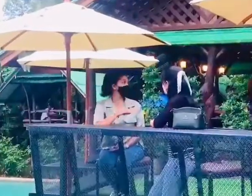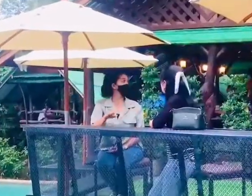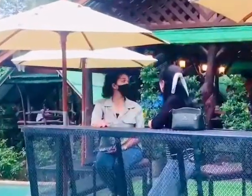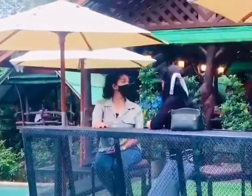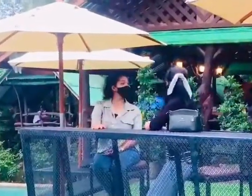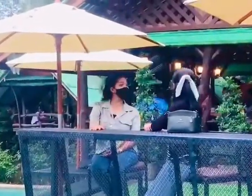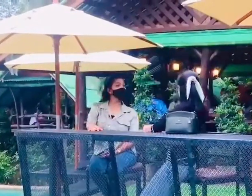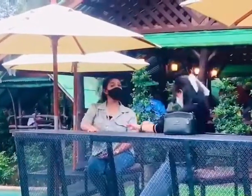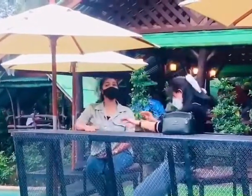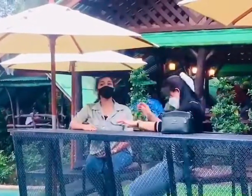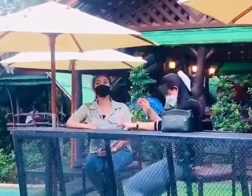ย